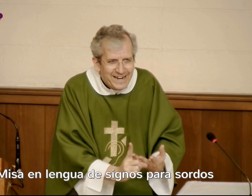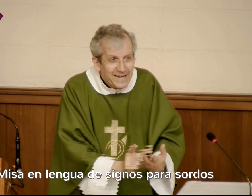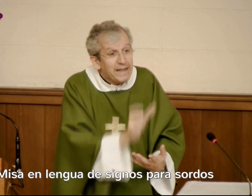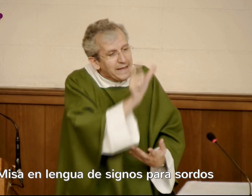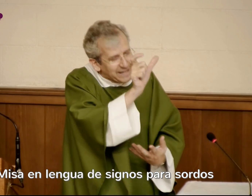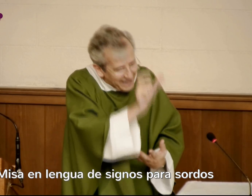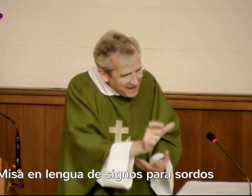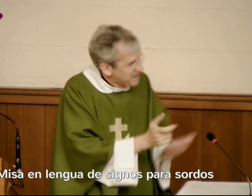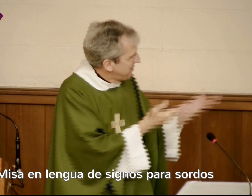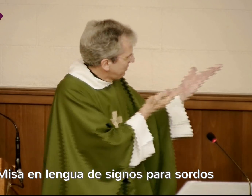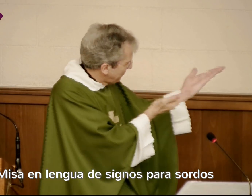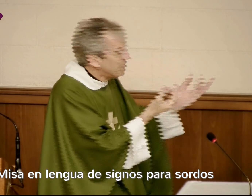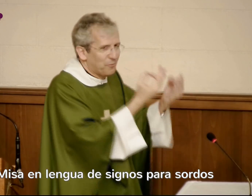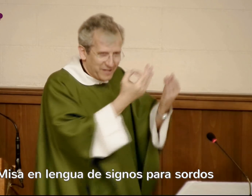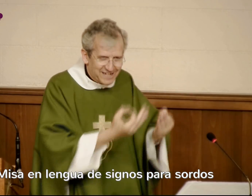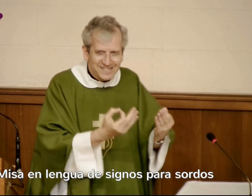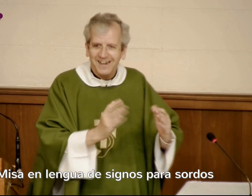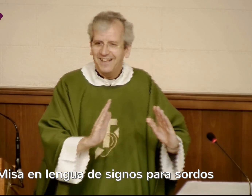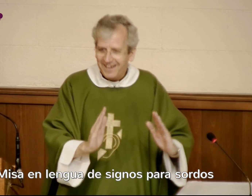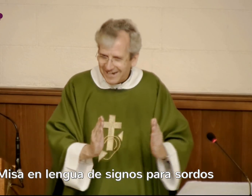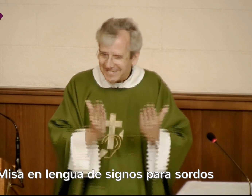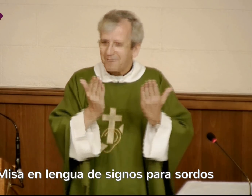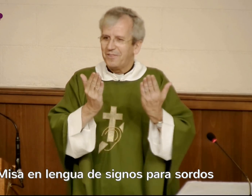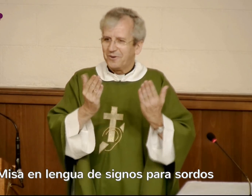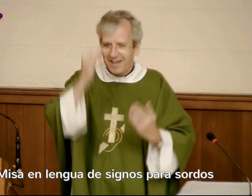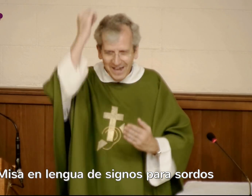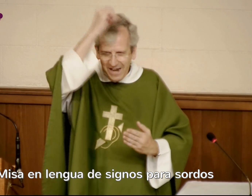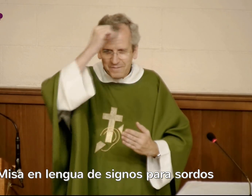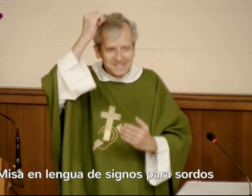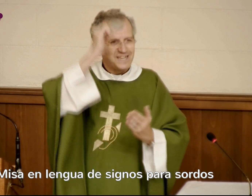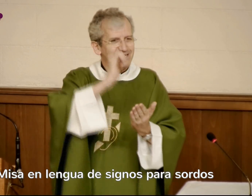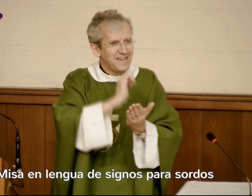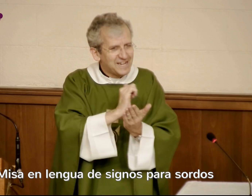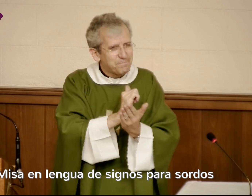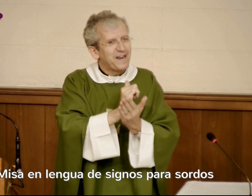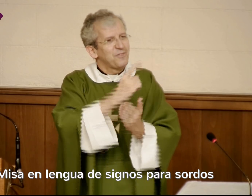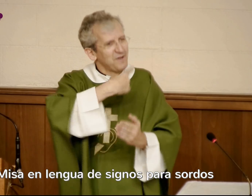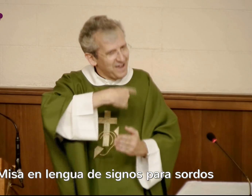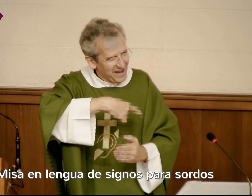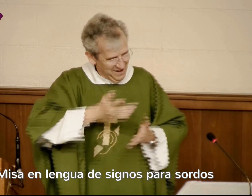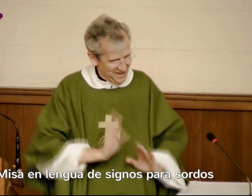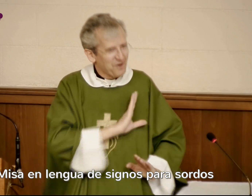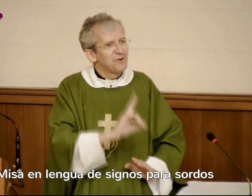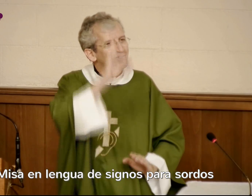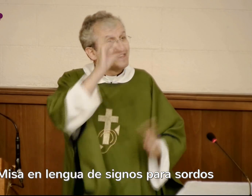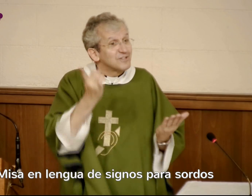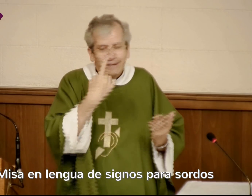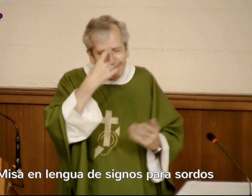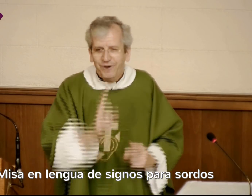creer que él pudiera ser el Salvador, el Mesías, el esperado, el Hijo de Dios. No